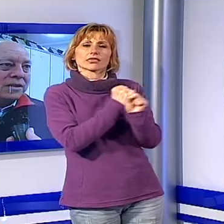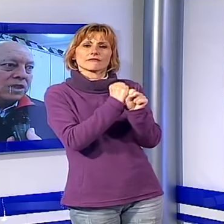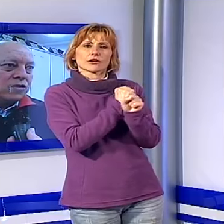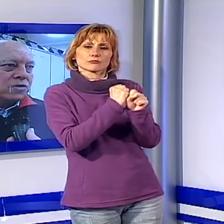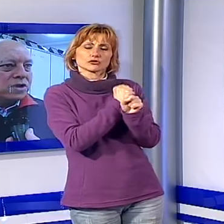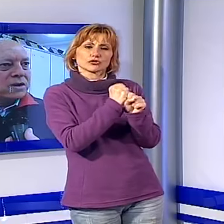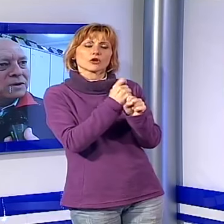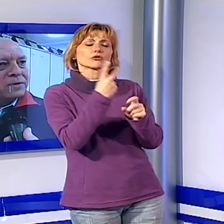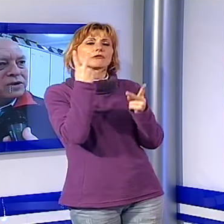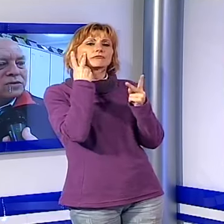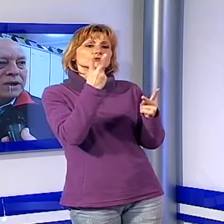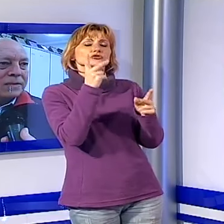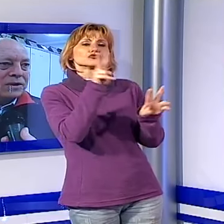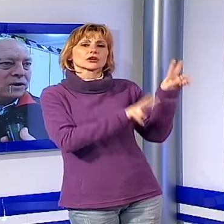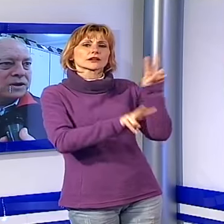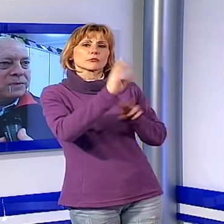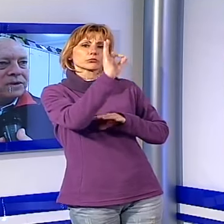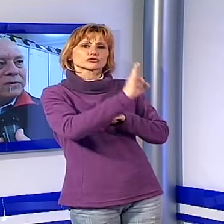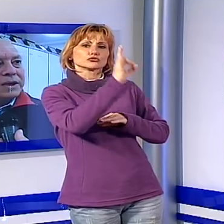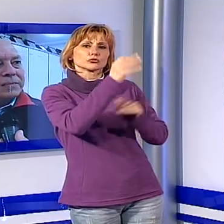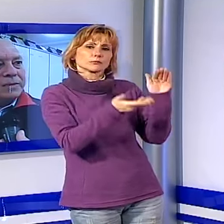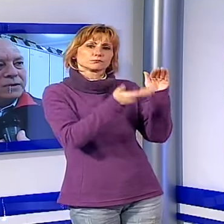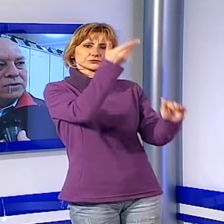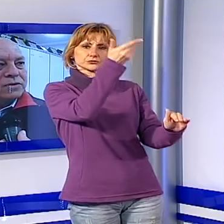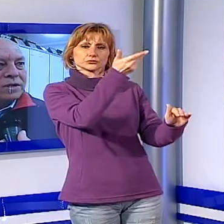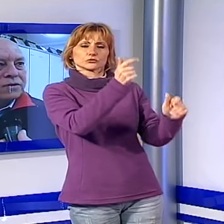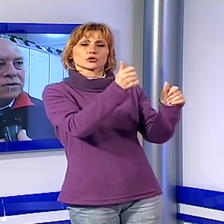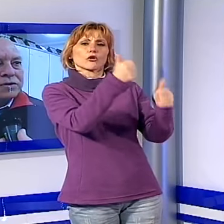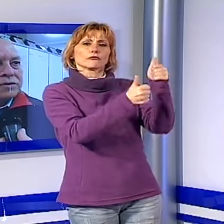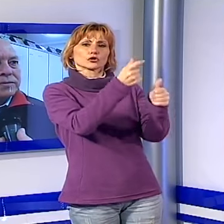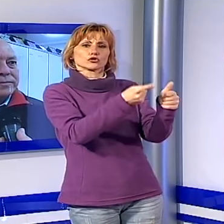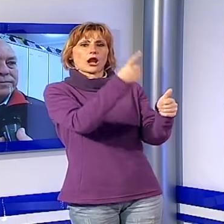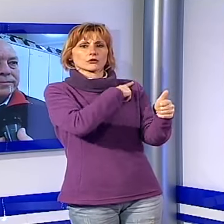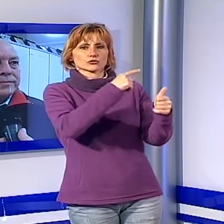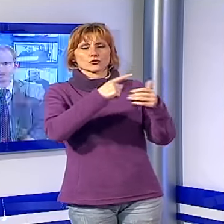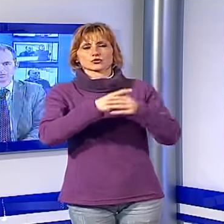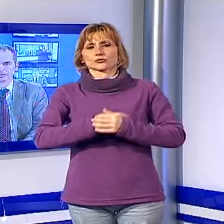raggiungere una percentuale maggiore rispetto a quella che abbiamo raggiunto l'anno scorso.